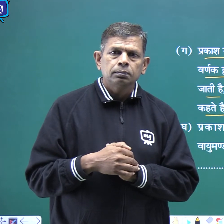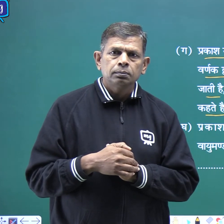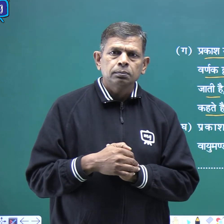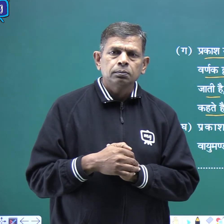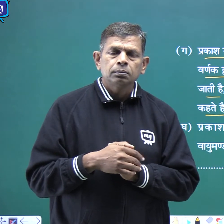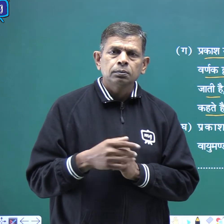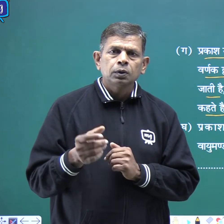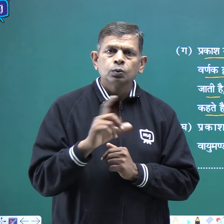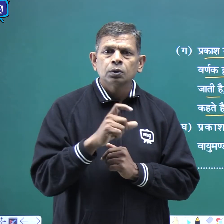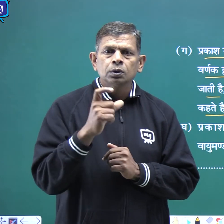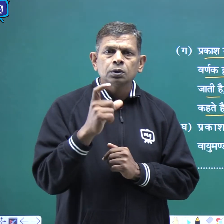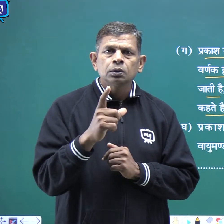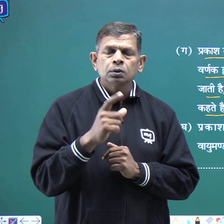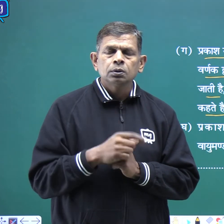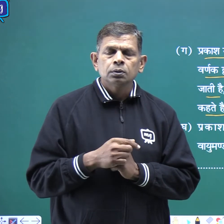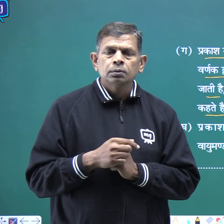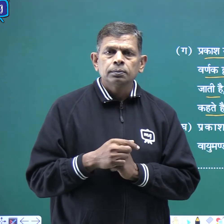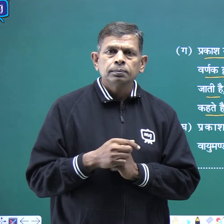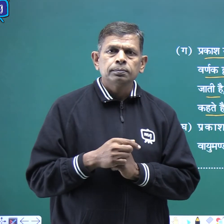या क्लोरोफिल।